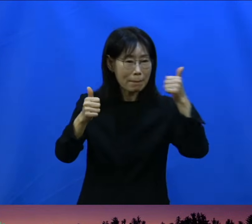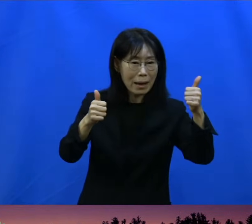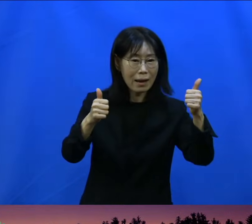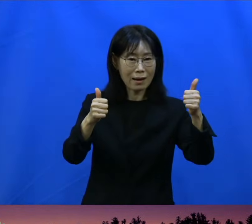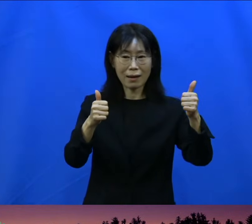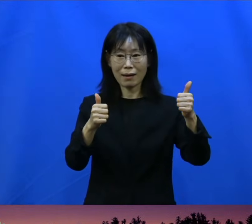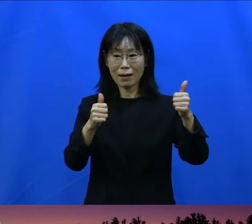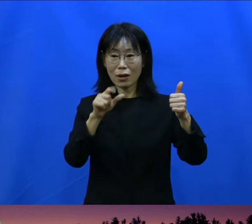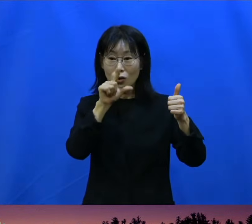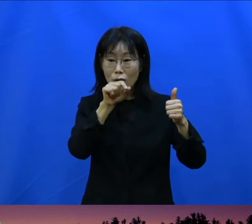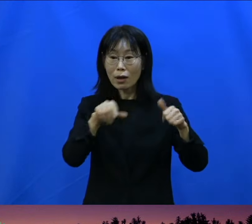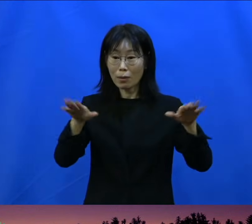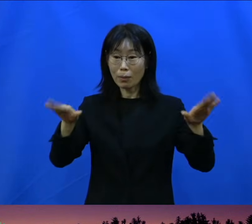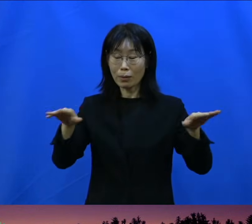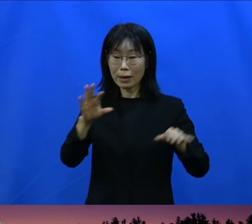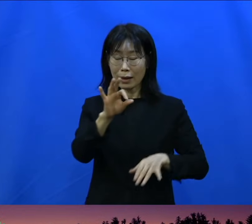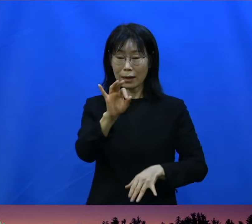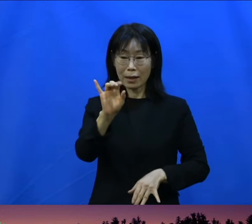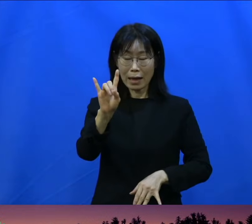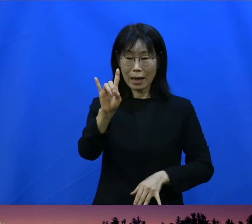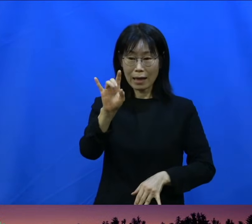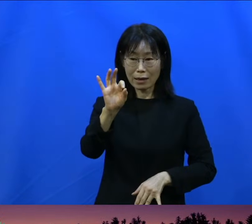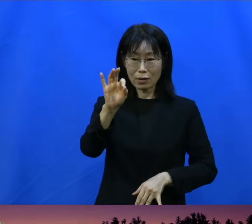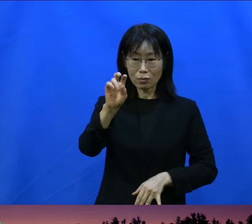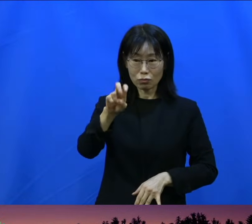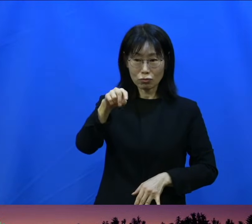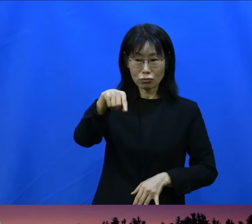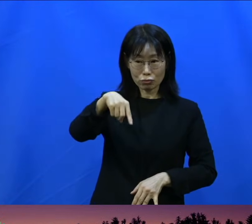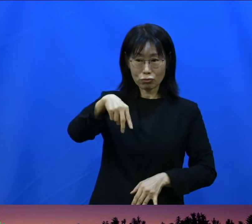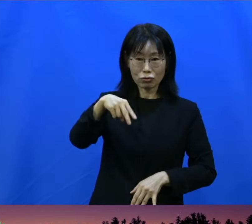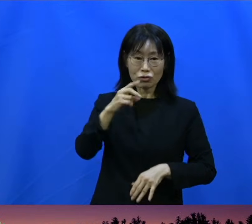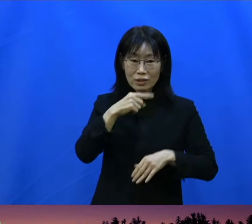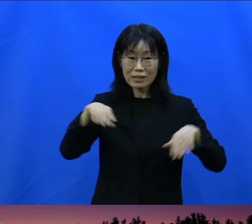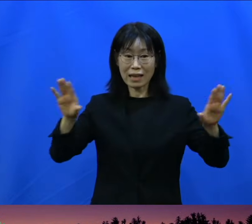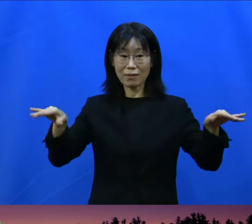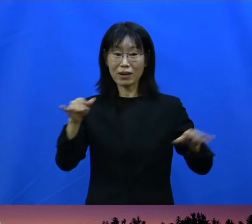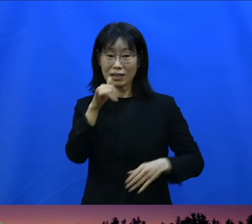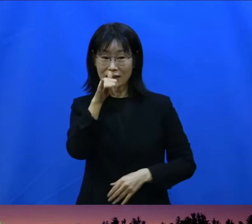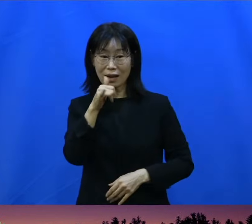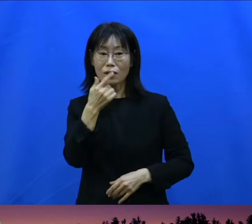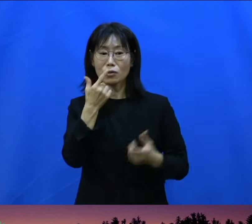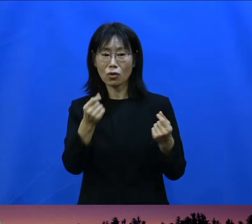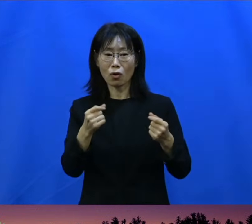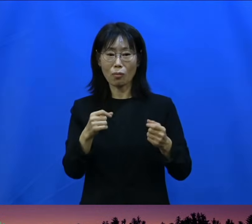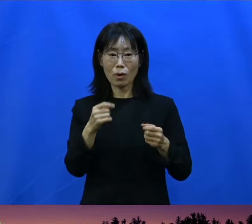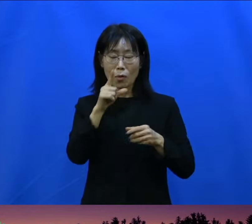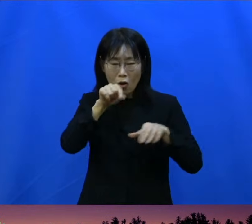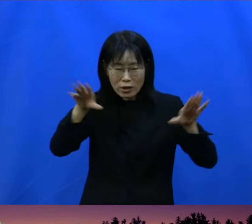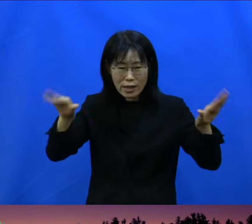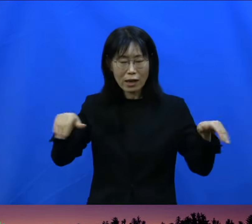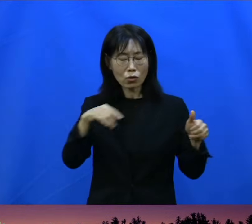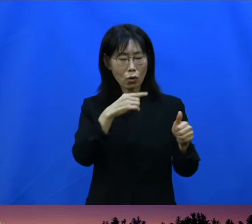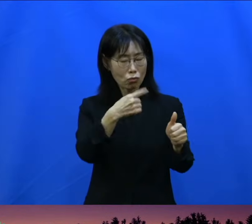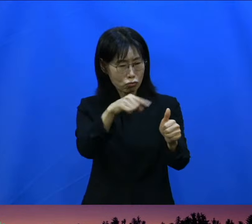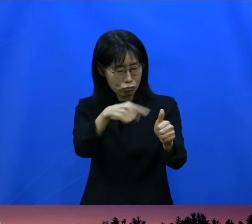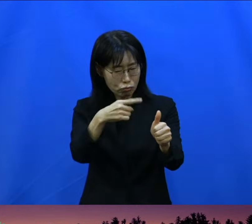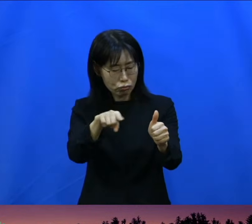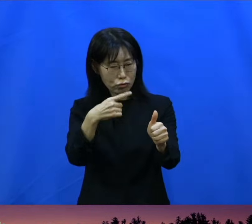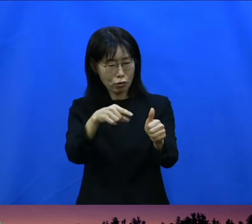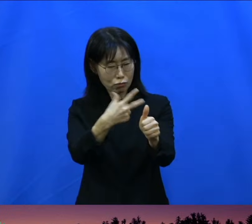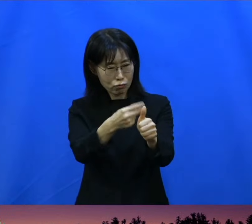물 물방개 막 그렇게 레이싱도 하고 막 대단해요. 애완동물들